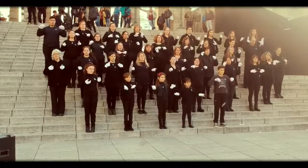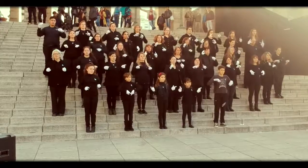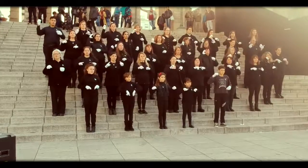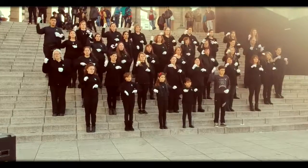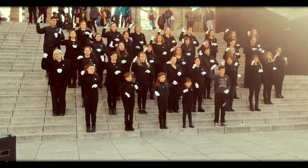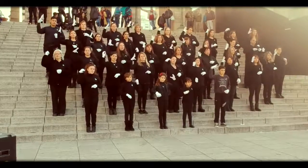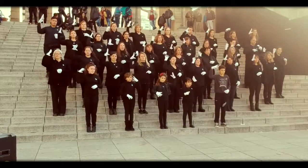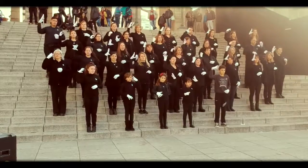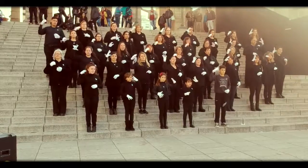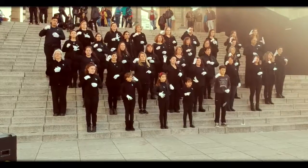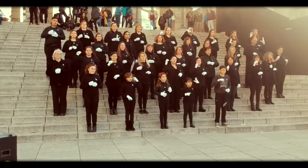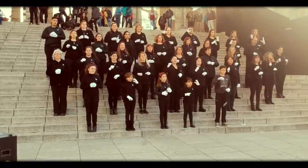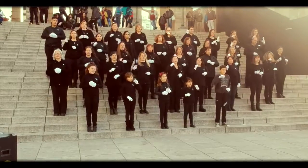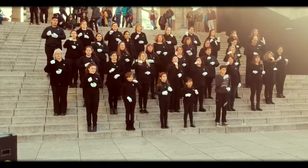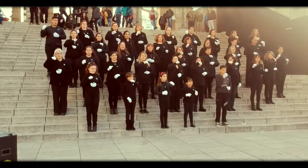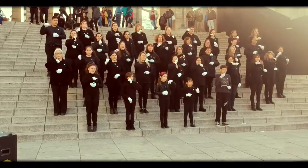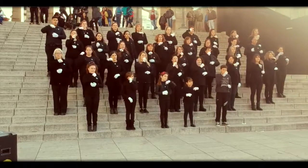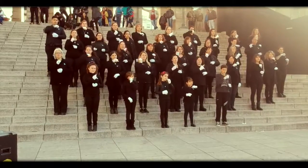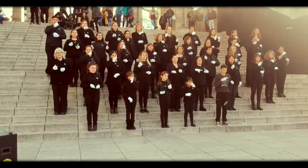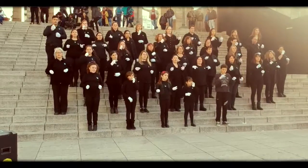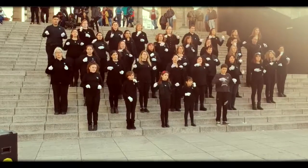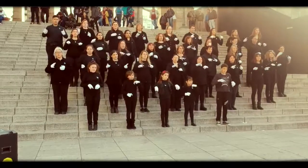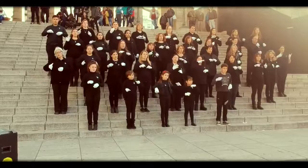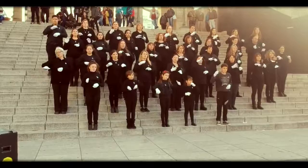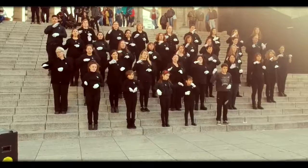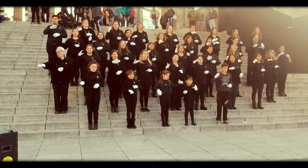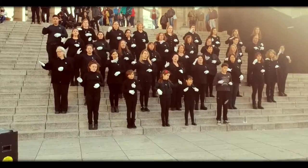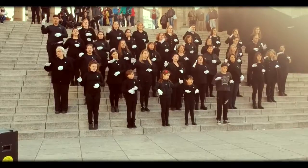como el sol Y canta como el mar